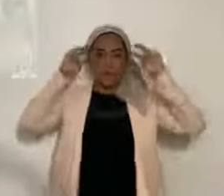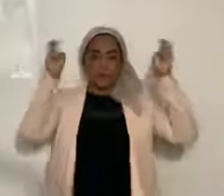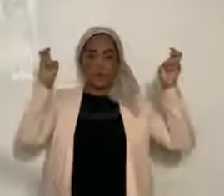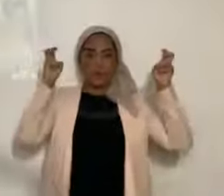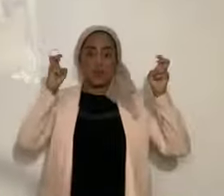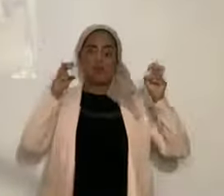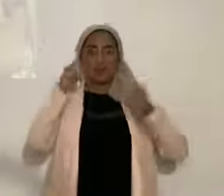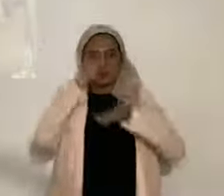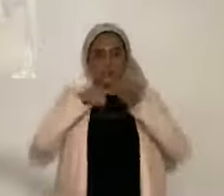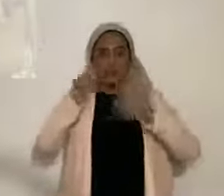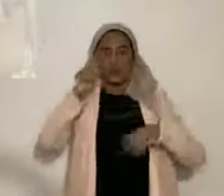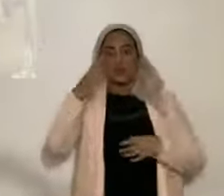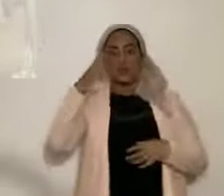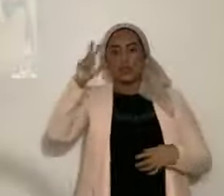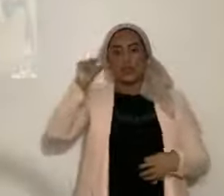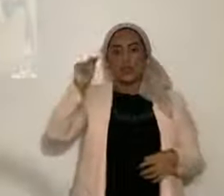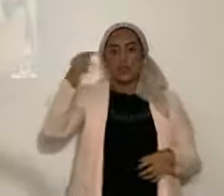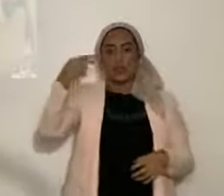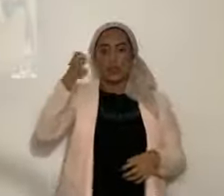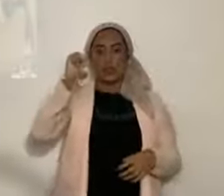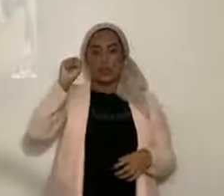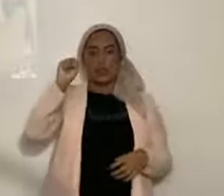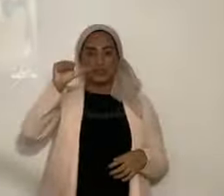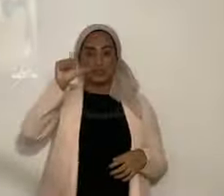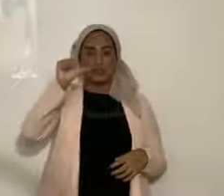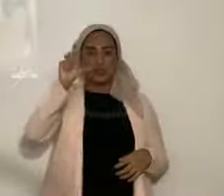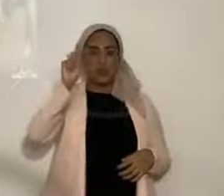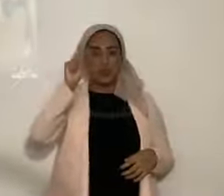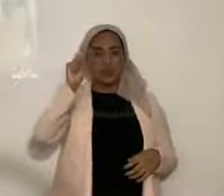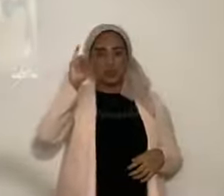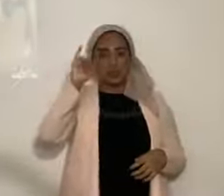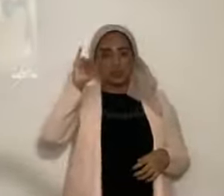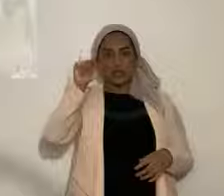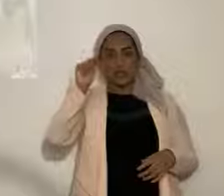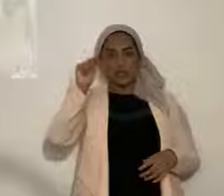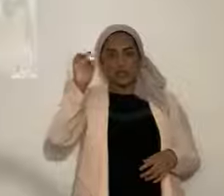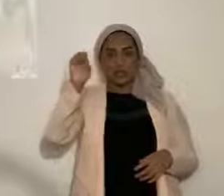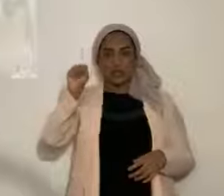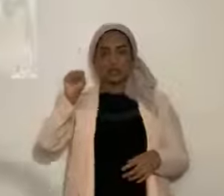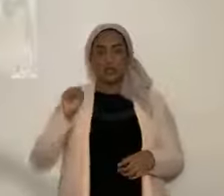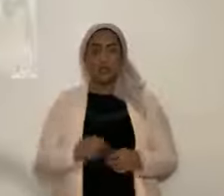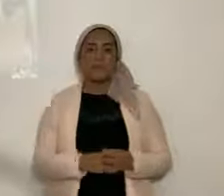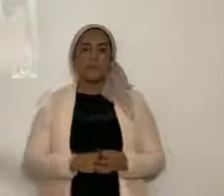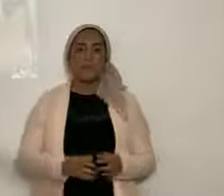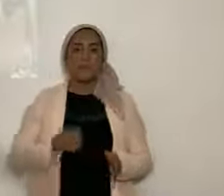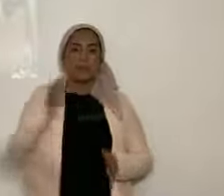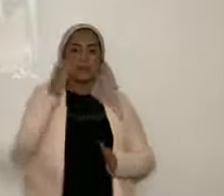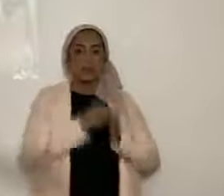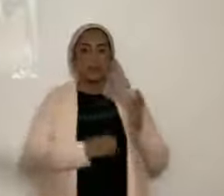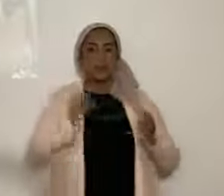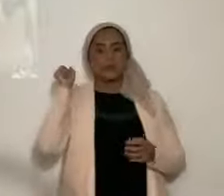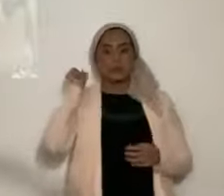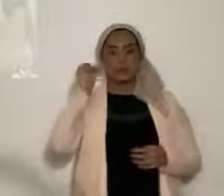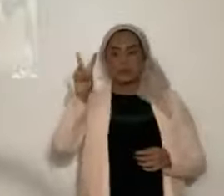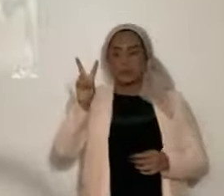vamos a 2 Tesalonicenses, por favor. 2 Tesalonicenses, vamos para allá. Y el capítulo